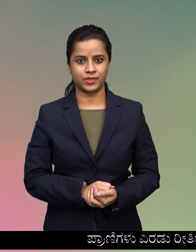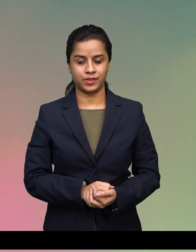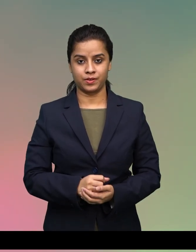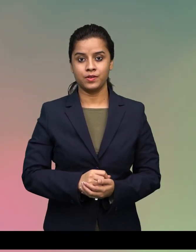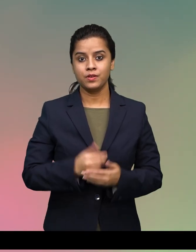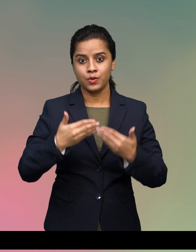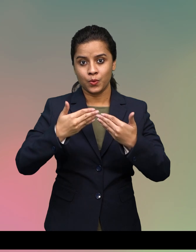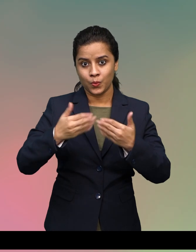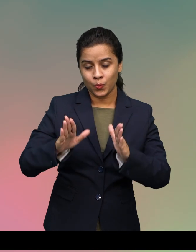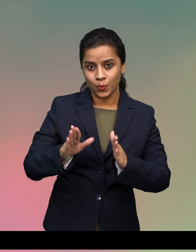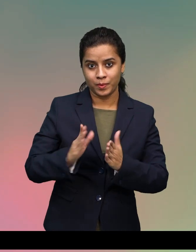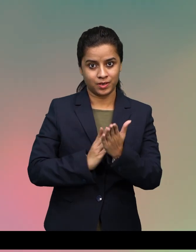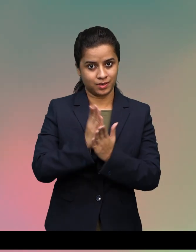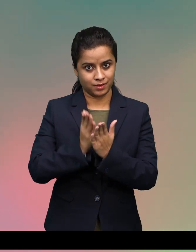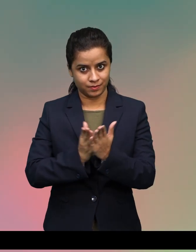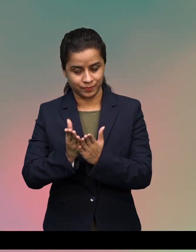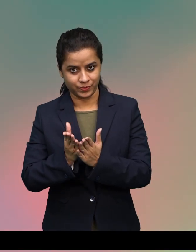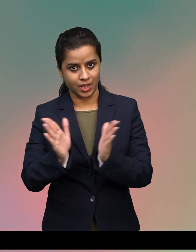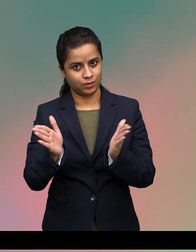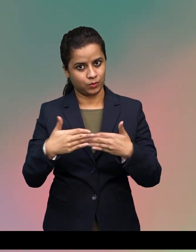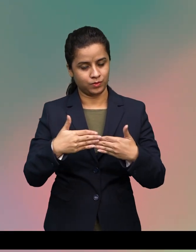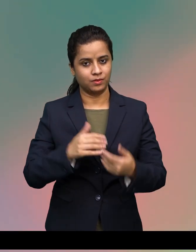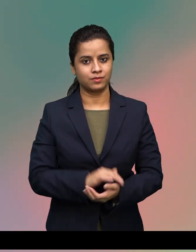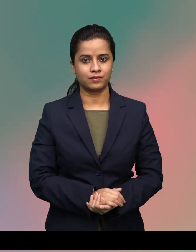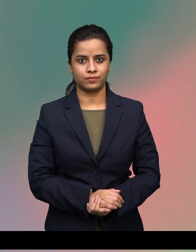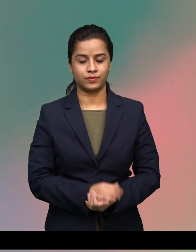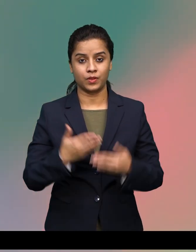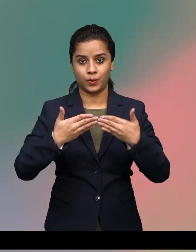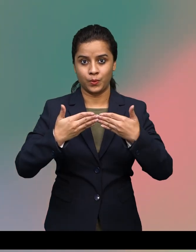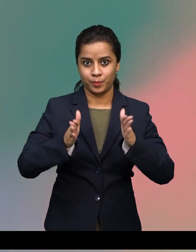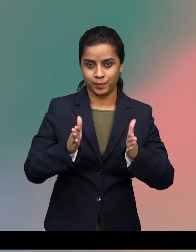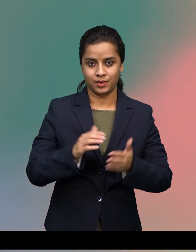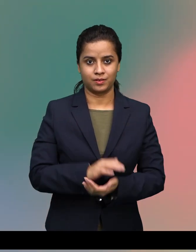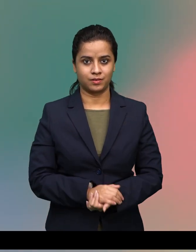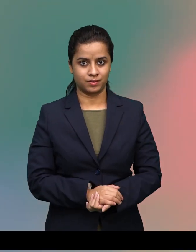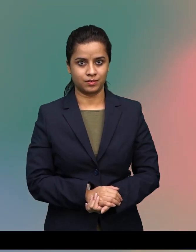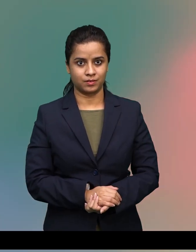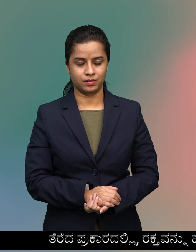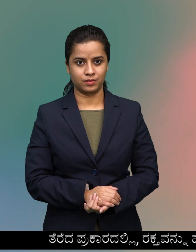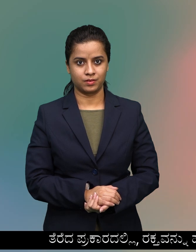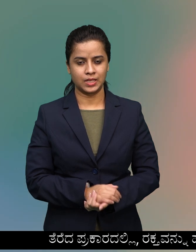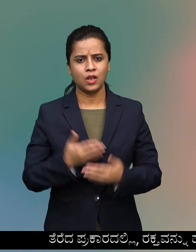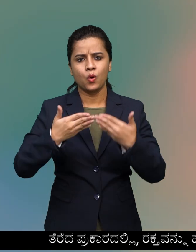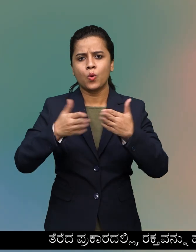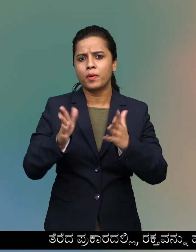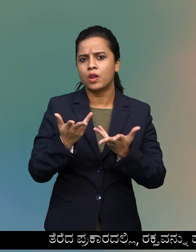ತೆರೆದ ಪ್ರಕಾರ, ಮುಚ್ಚಿದ ಪ್ರಕಾರ. ತೆರೆದ ಪ್ರಕಾರ. ತೆರೆದ ಪ್ರಕಾರದಲ್ಲಿ